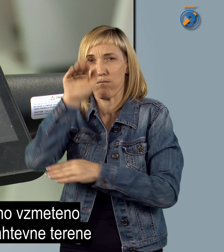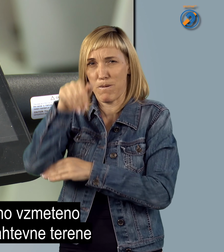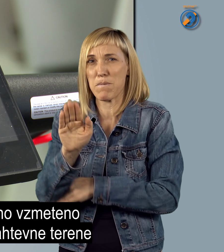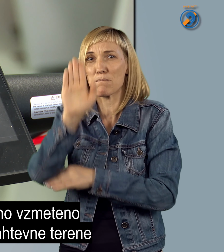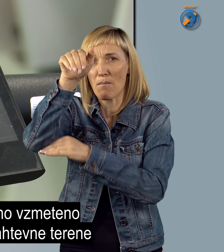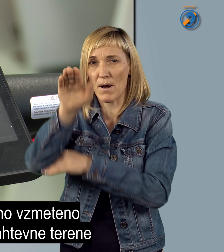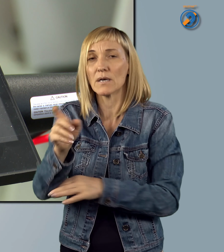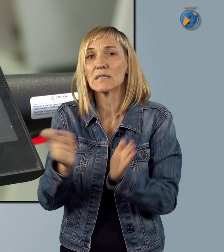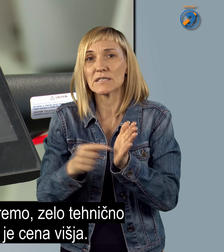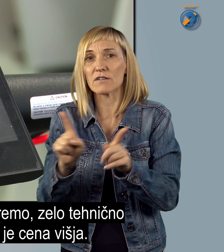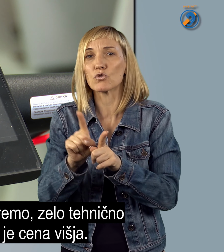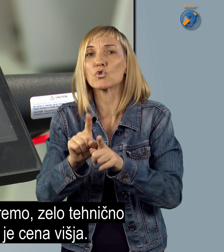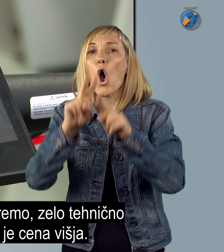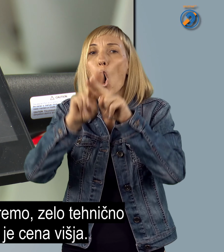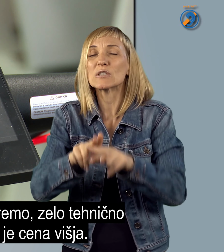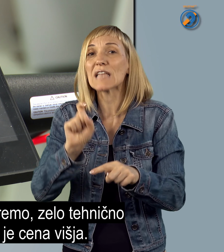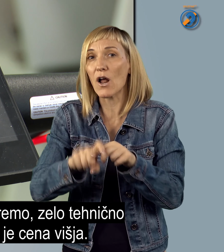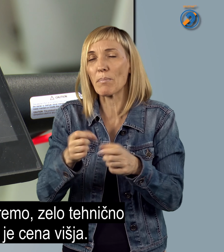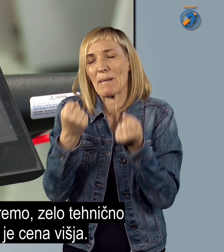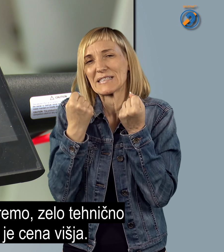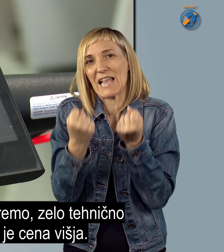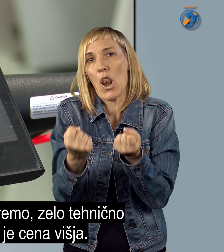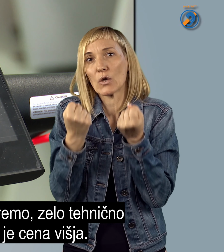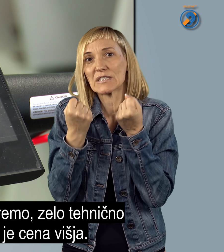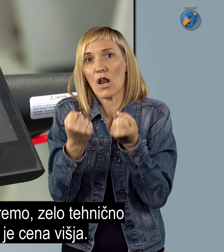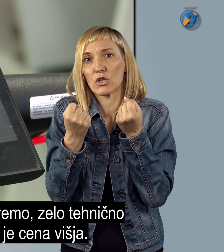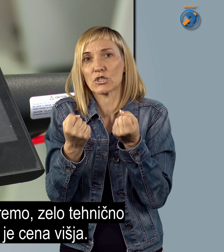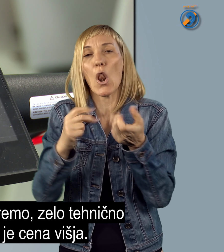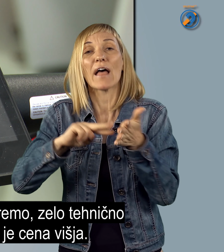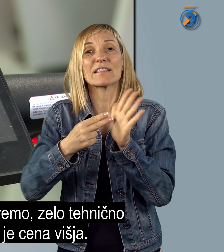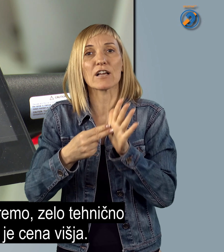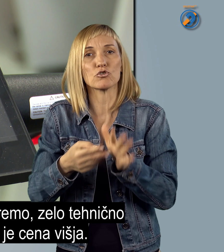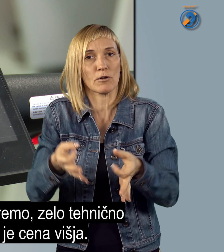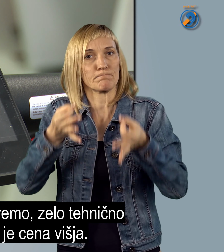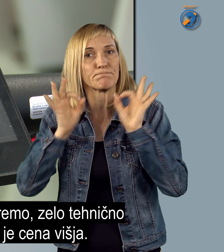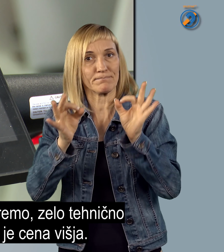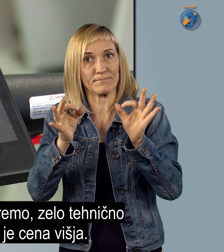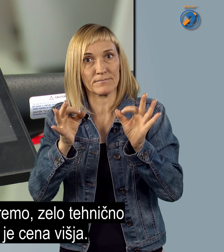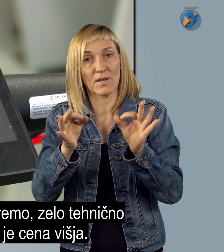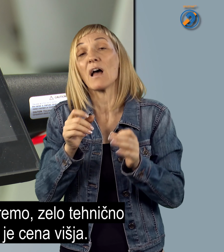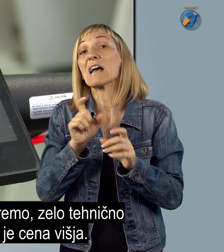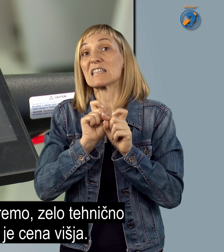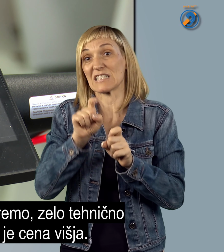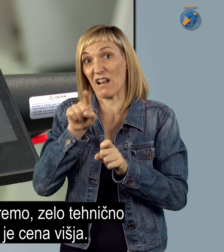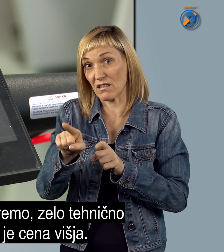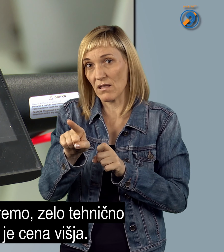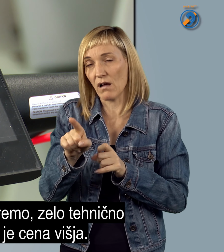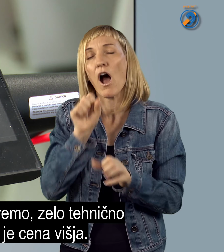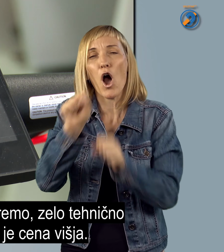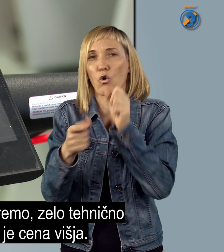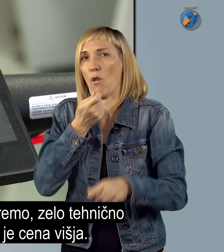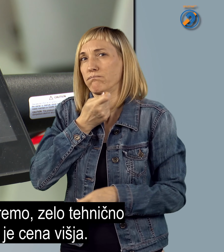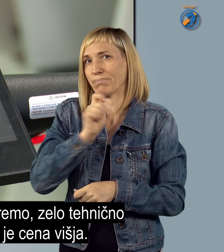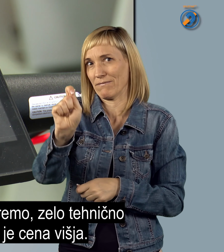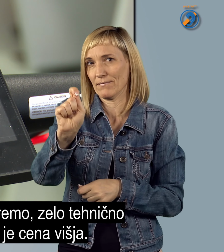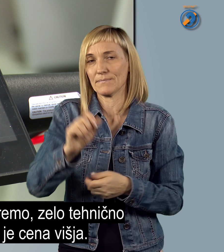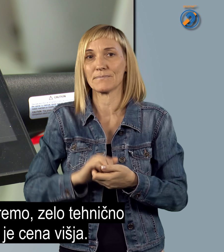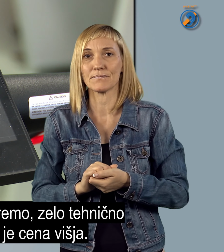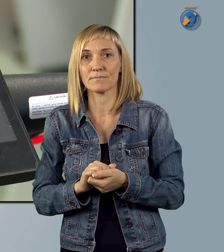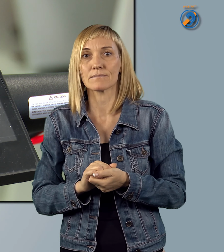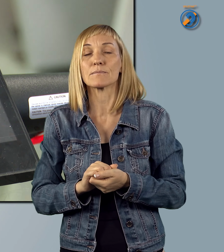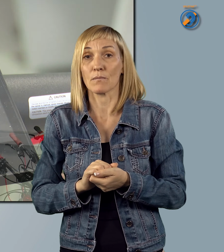terene, zahteva tudi ostalo opremo zelo, zelo tehnično dovršeno in je zaradi tega cena tudi